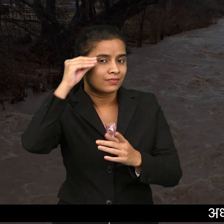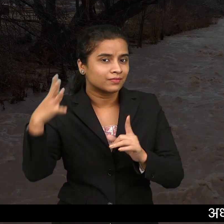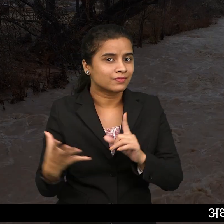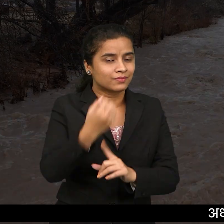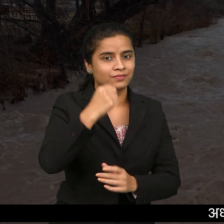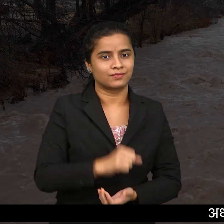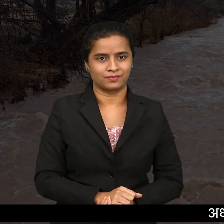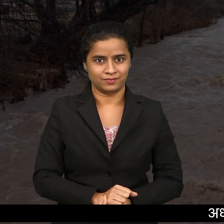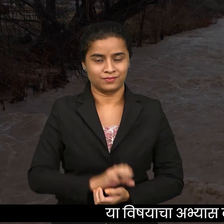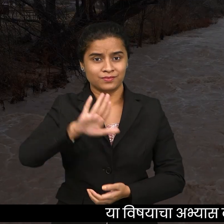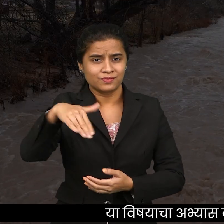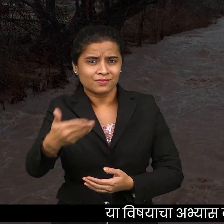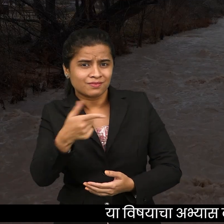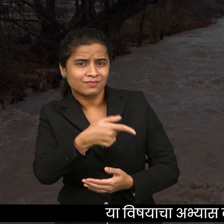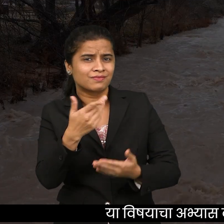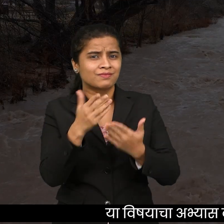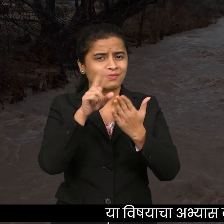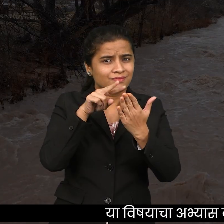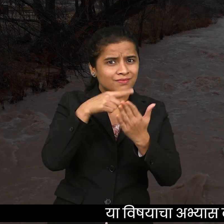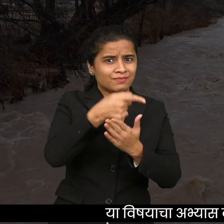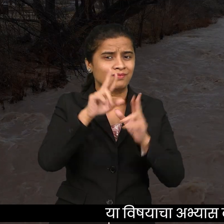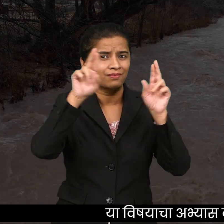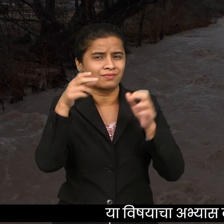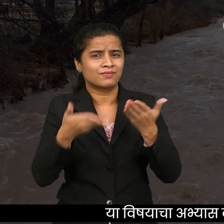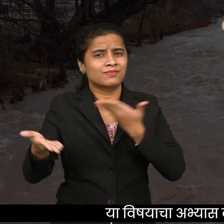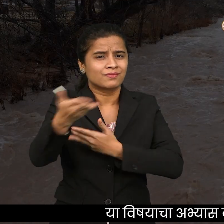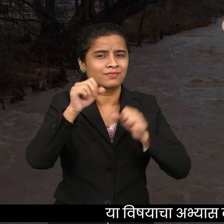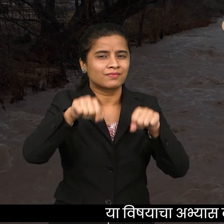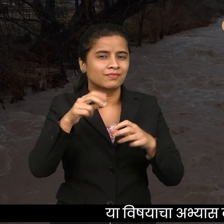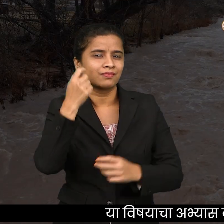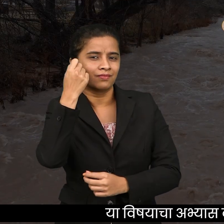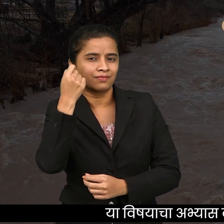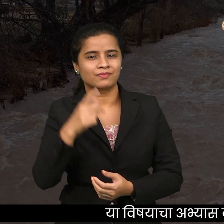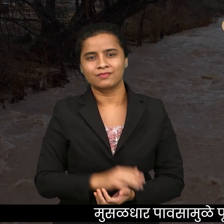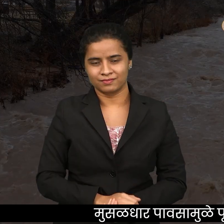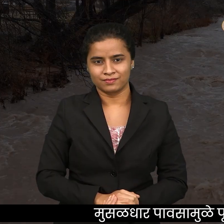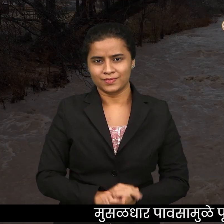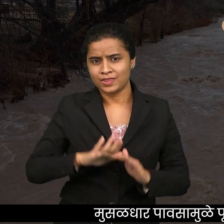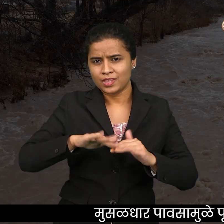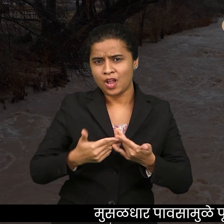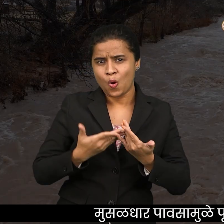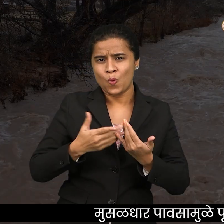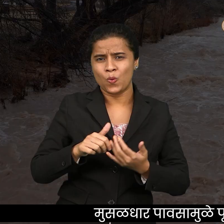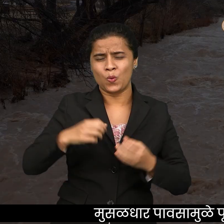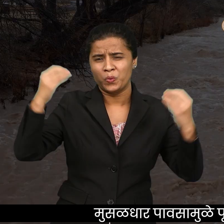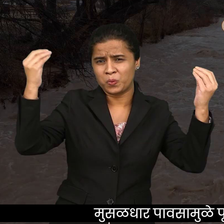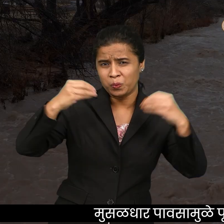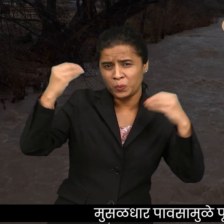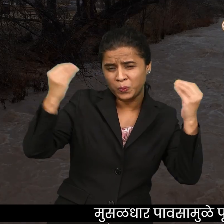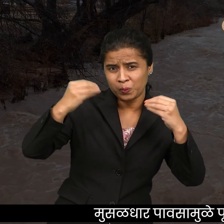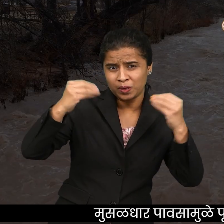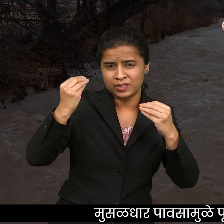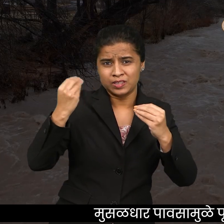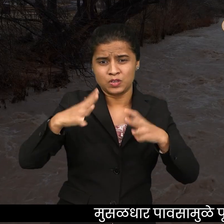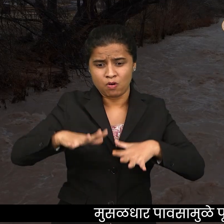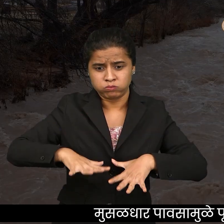अध्ययन निष्पत्ती या विषयाचा अभ्यास केल्यानंतर तुम्ही हे करू शकाल. मुसळधार पावसामुळे पूर कसा